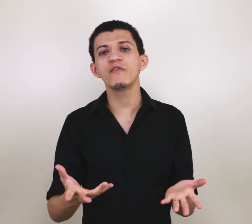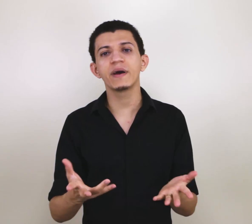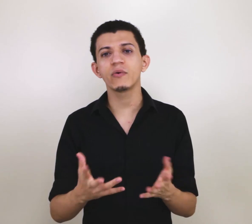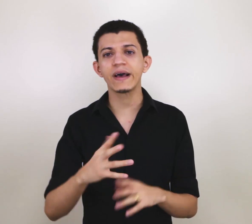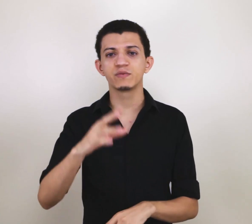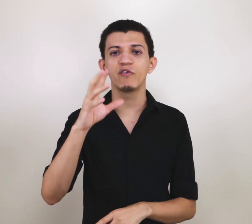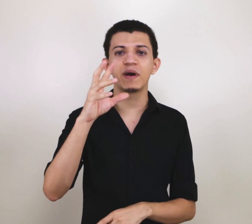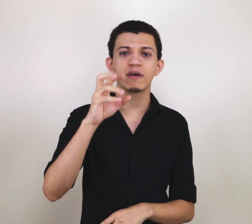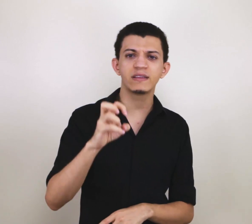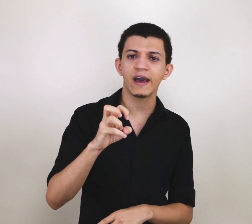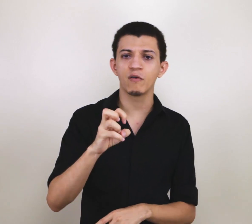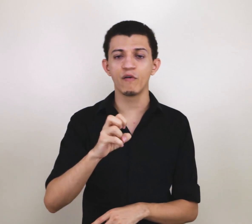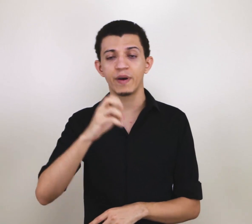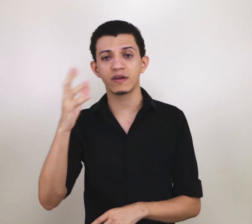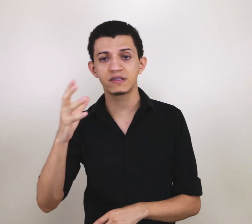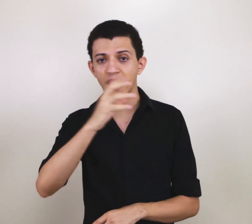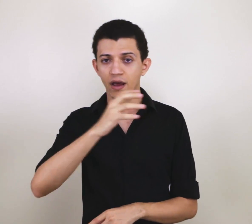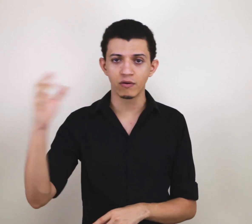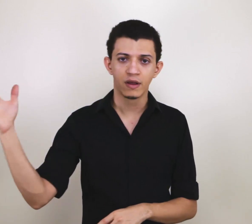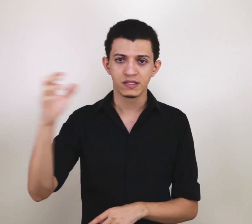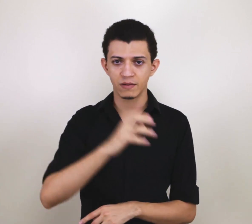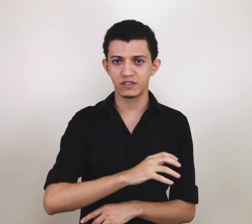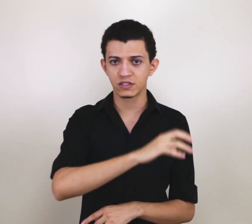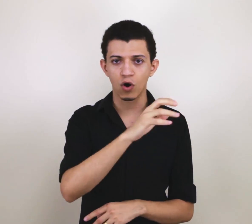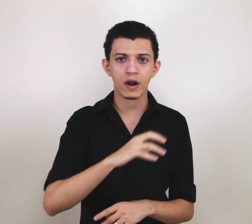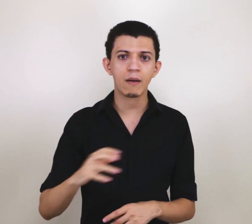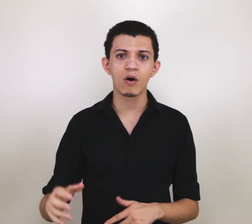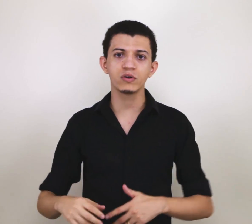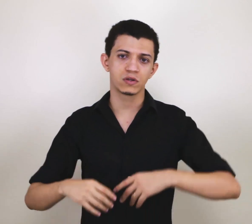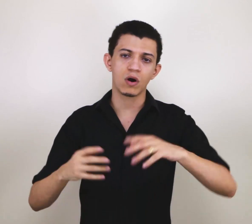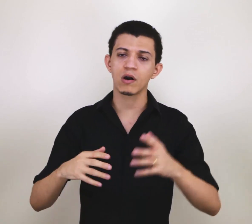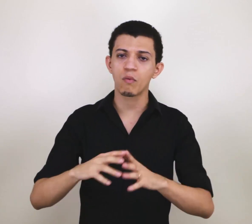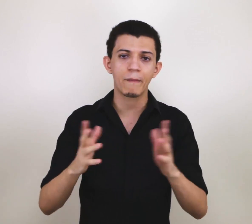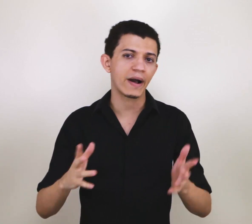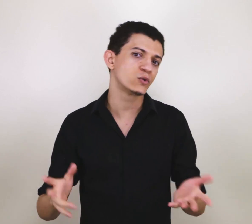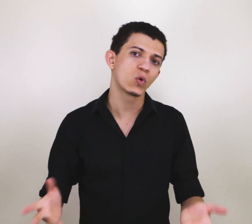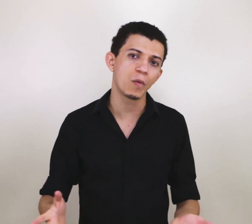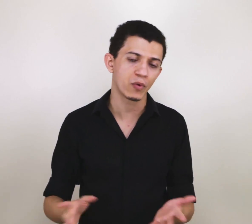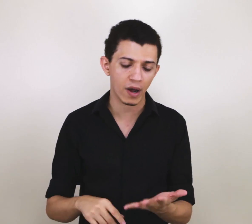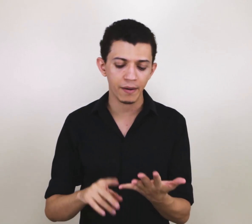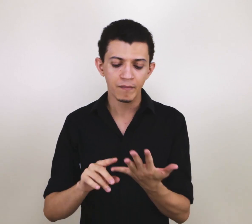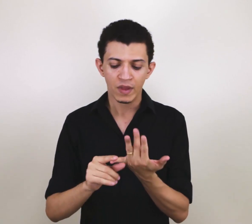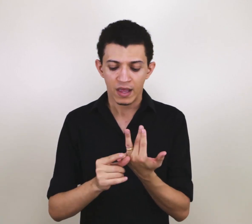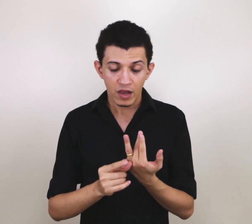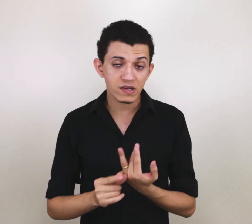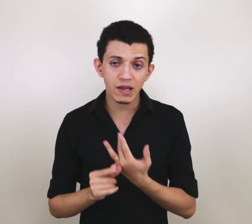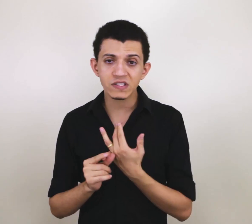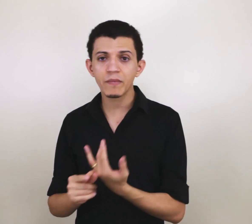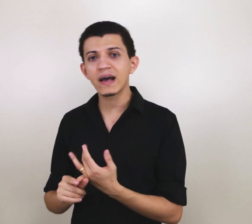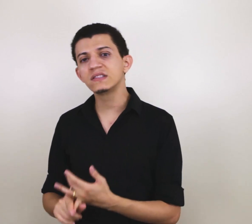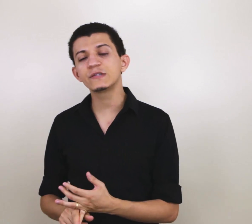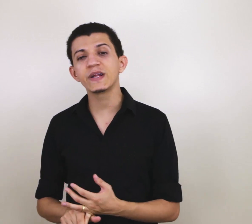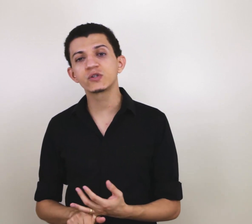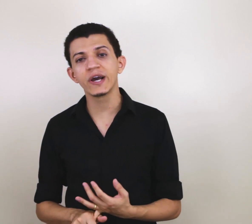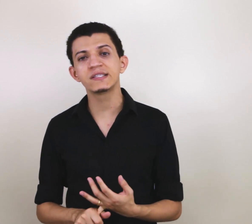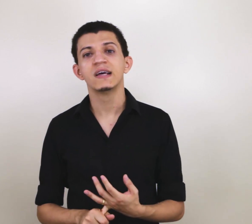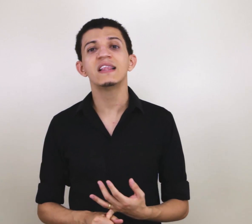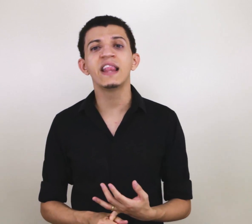movimento é esse? O movimento é interno, o movimento é externo. Você desloca a mão, desloca alguma parte do corpo no ar. Nós temos também as expressões